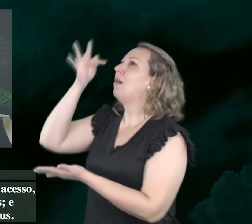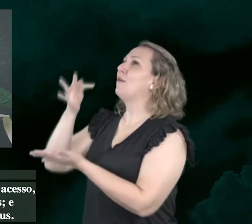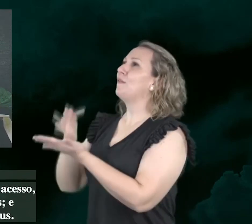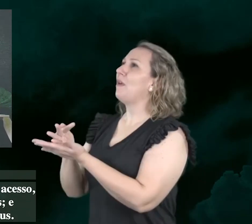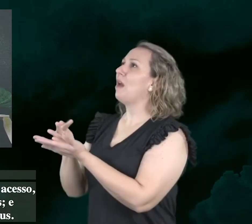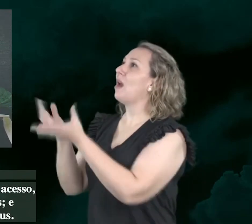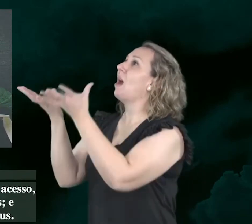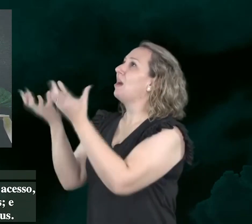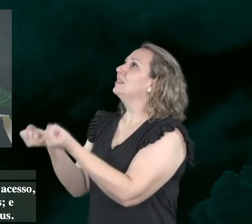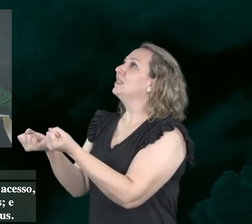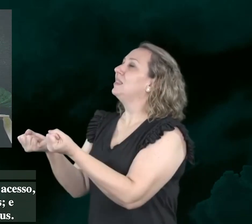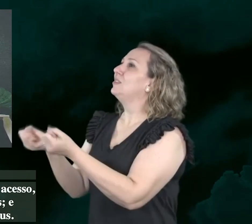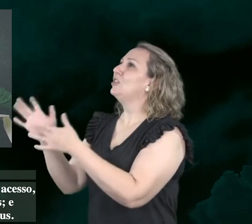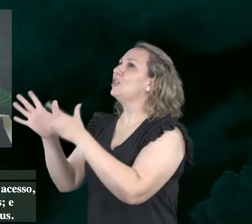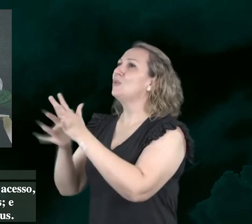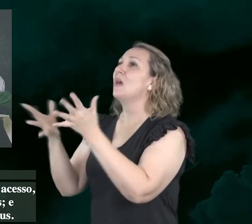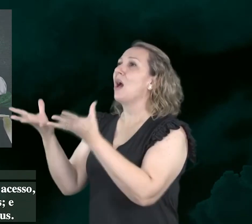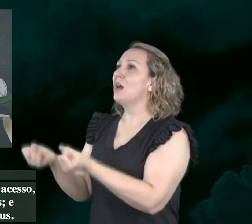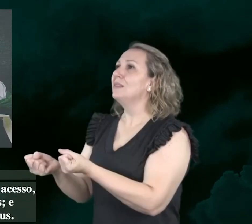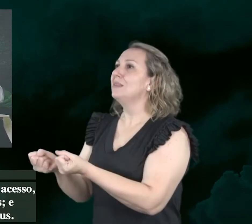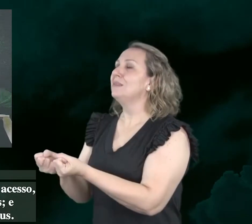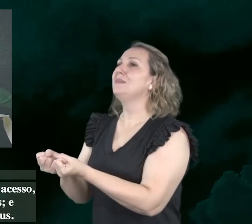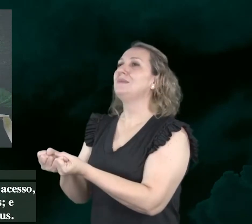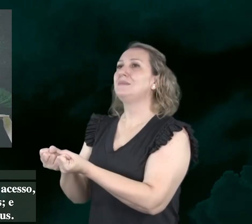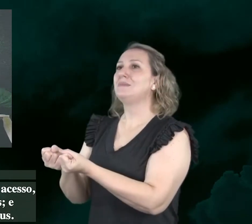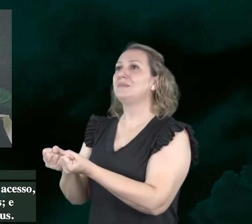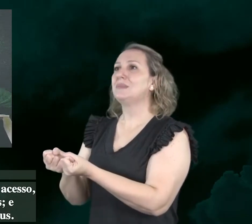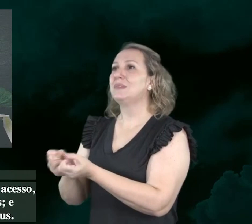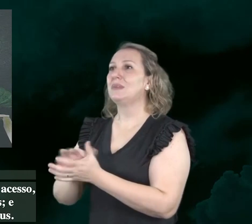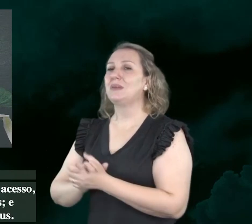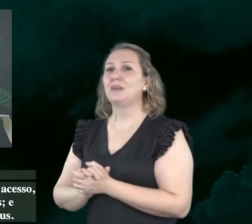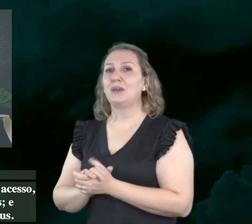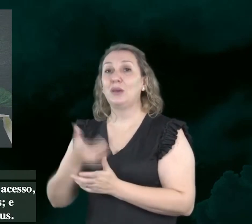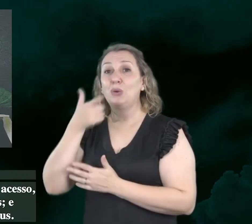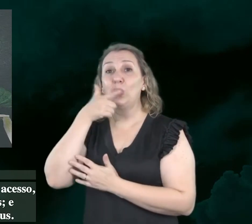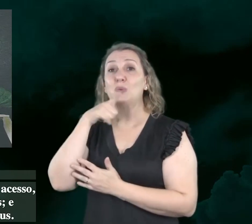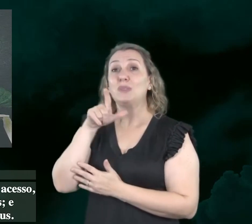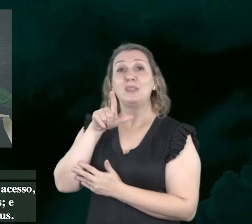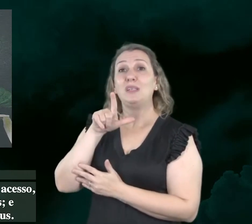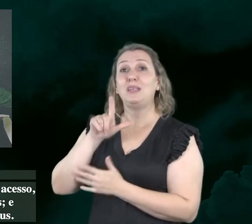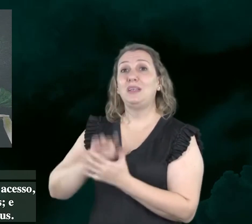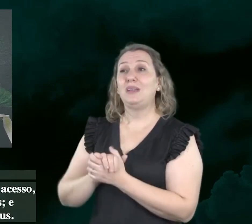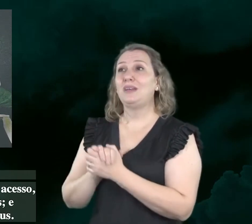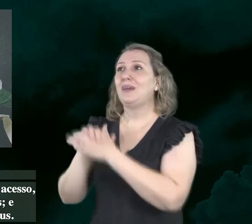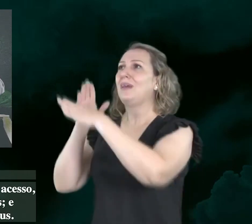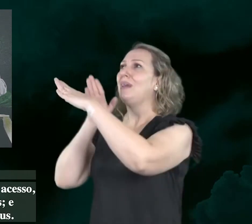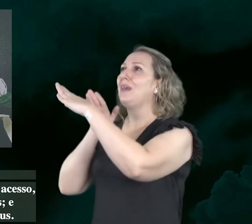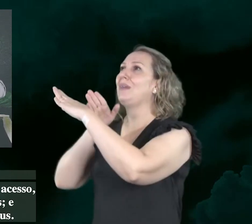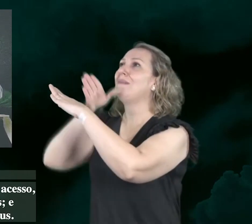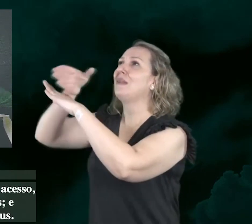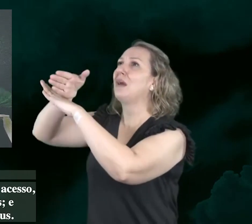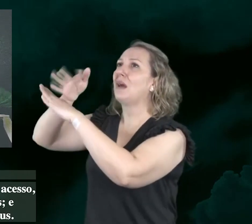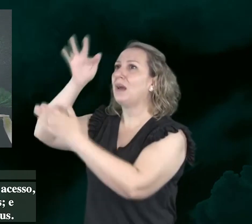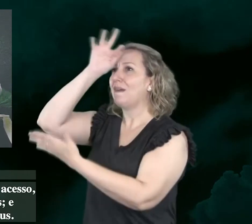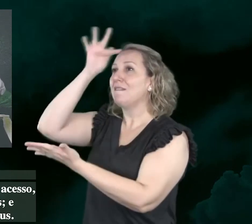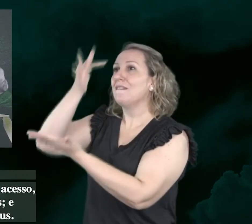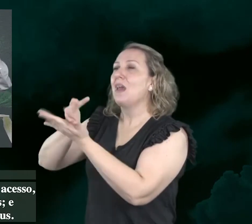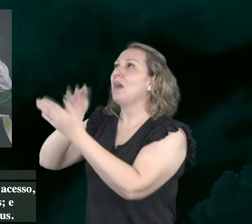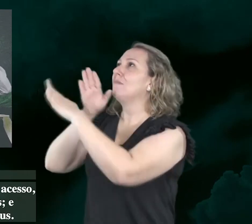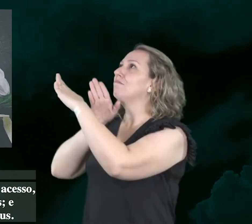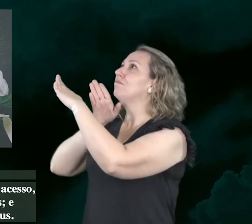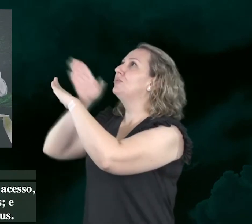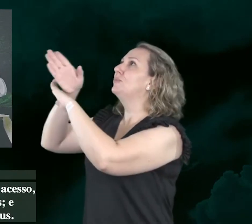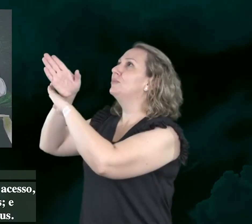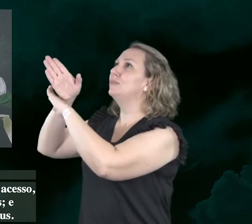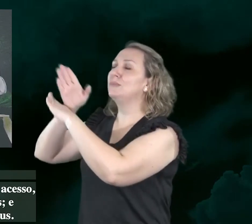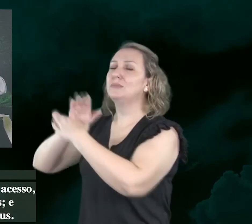tremendo. Então, a fé nos dá acesso, como você tem acesso à internet, você tem acesso a Deus, você tem